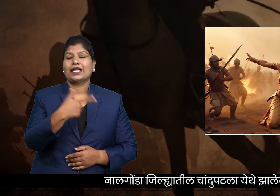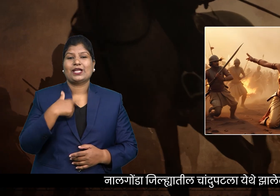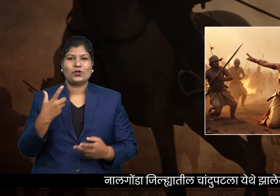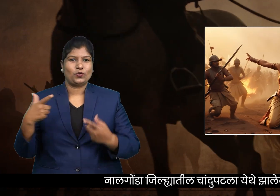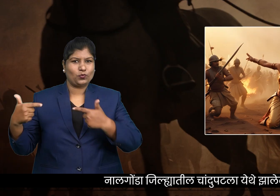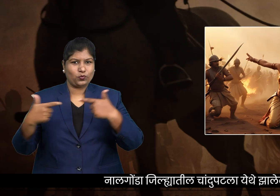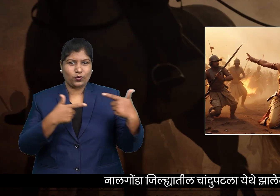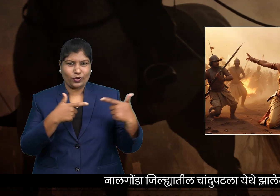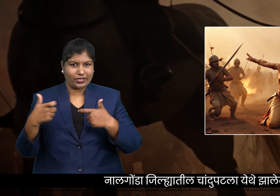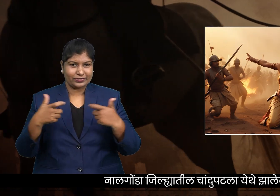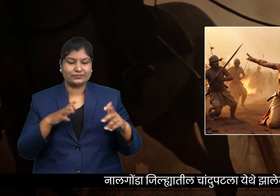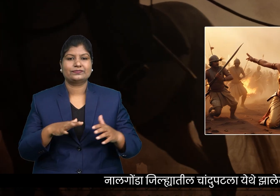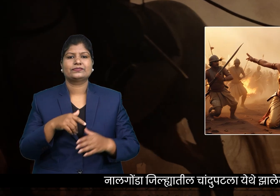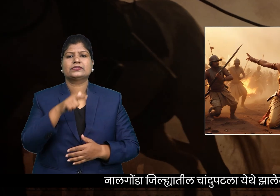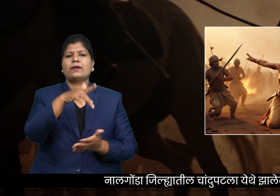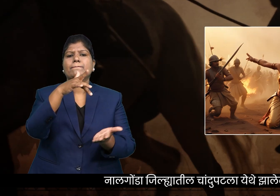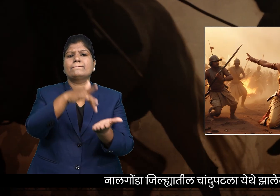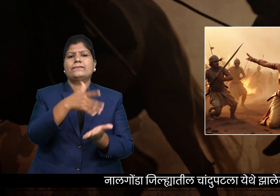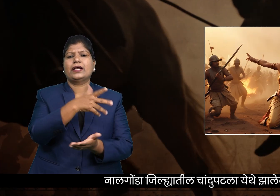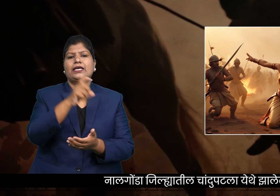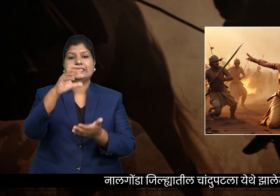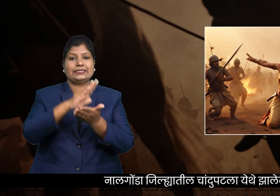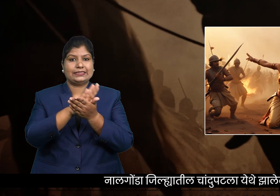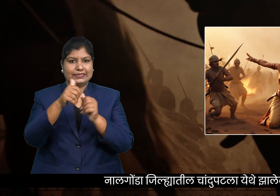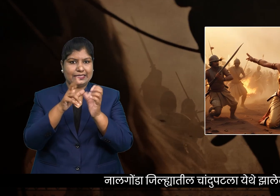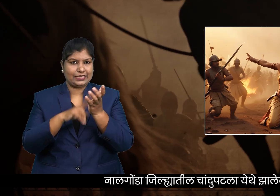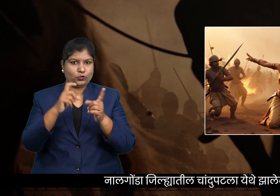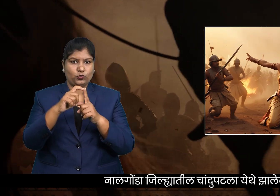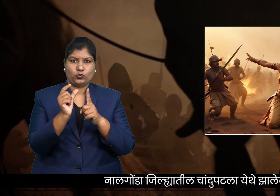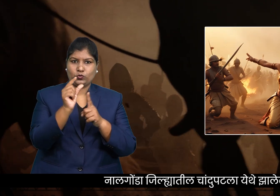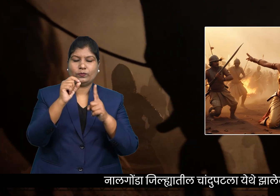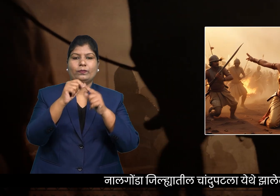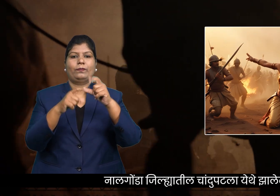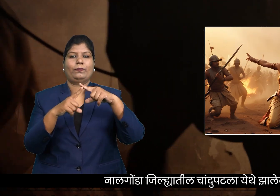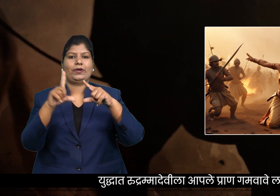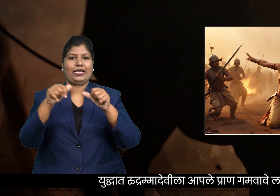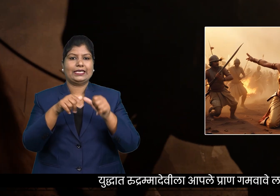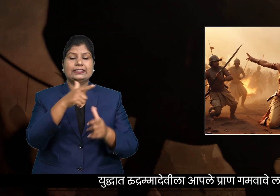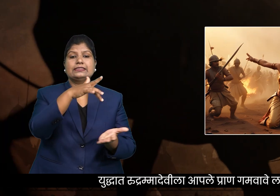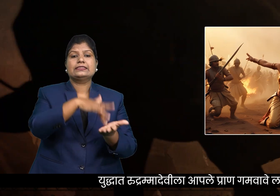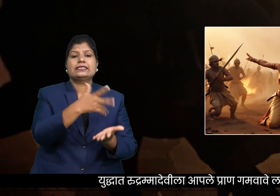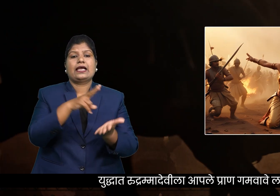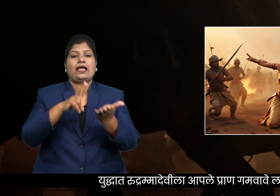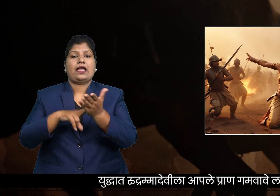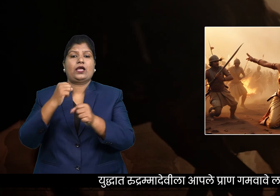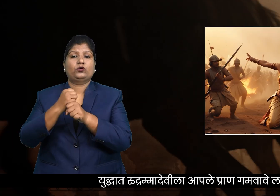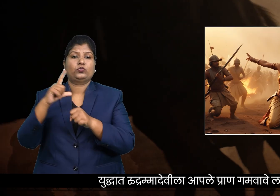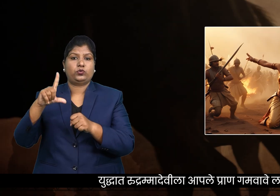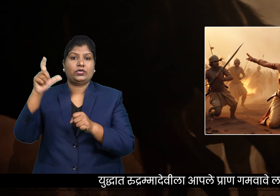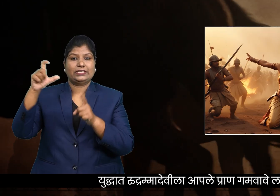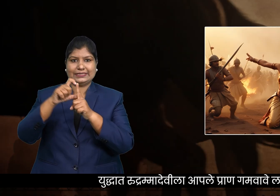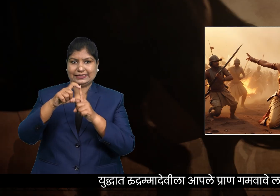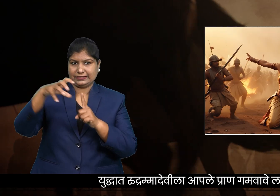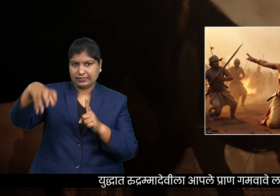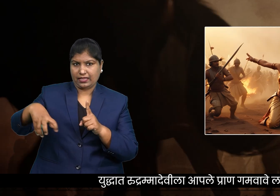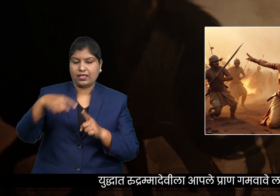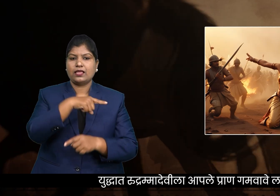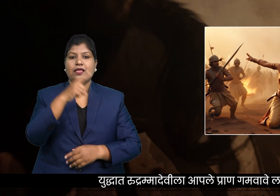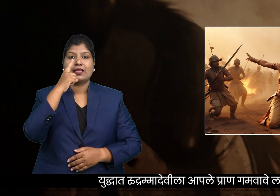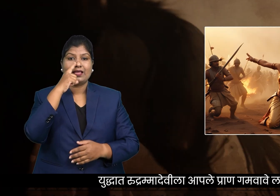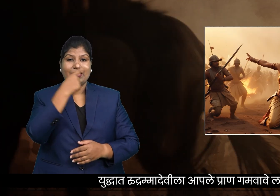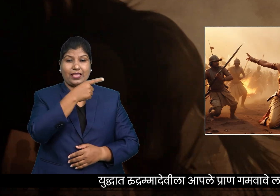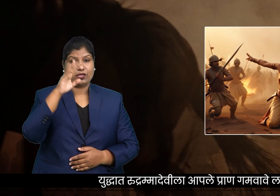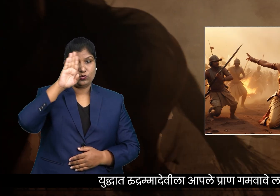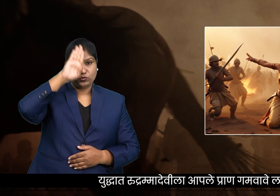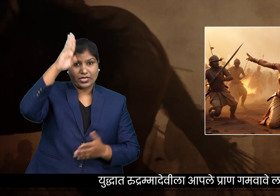नलगोंडा जिल्ह्यातील चांदूपटला येथे झालेल्या युद्धात रुद्रमदेवीला आपले